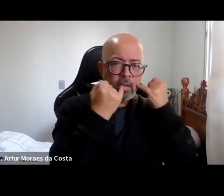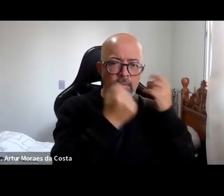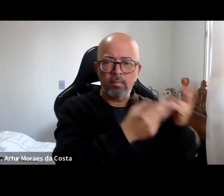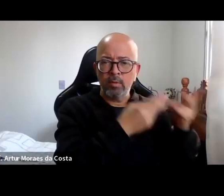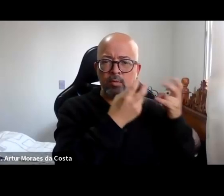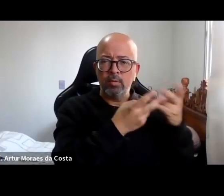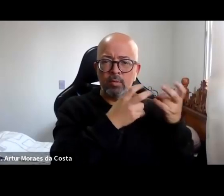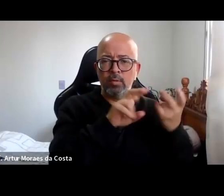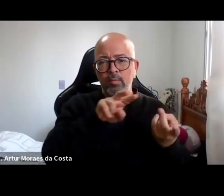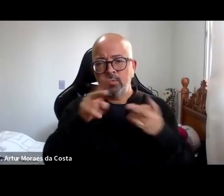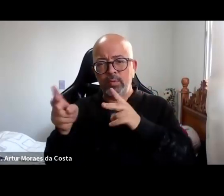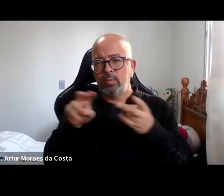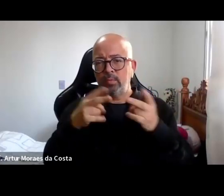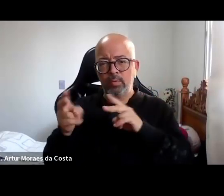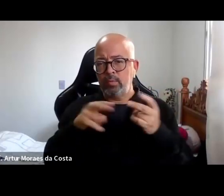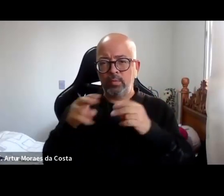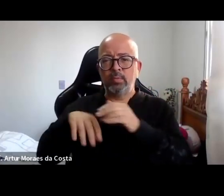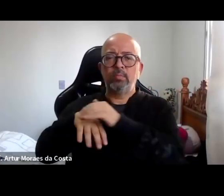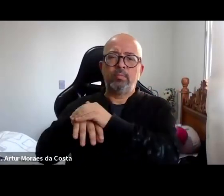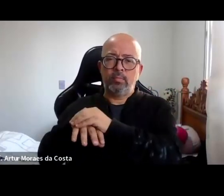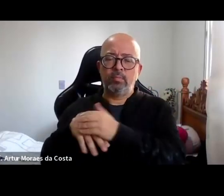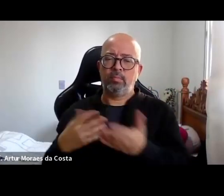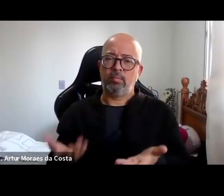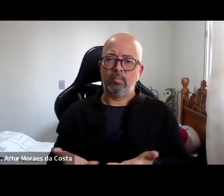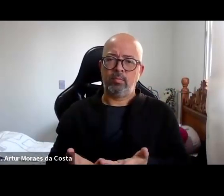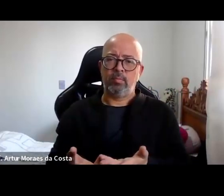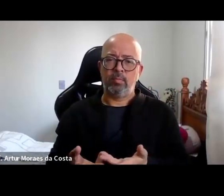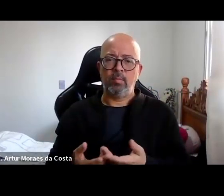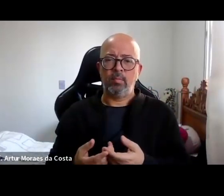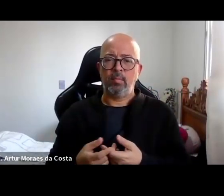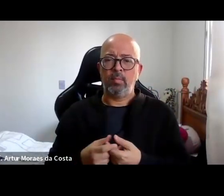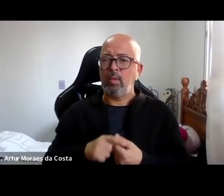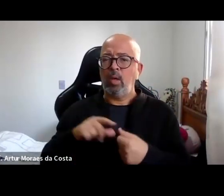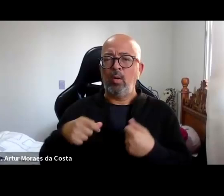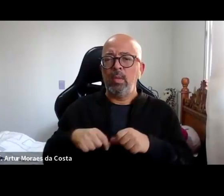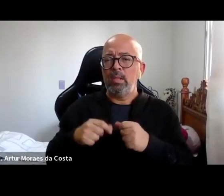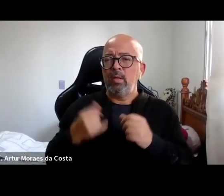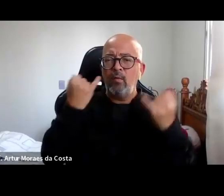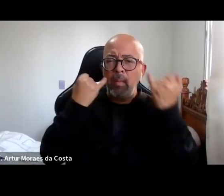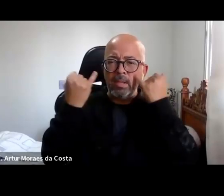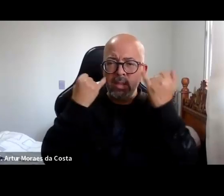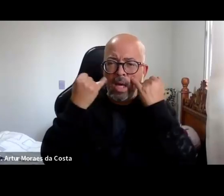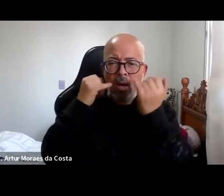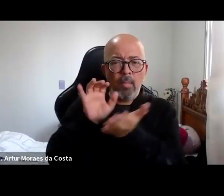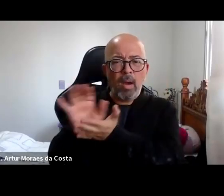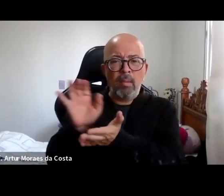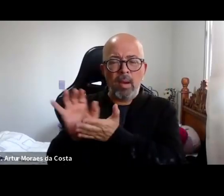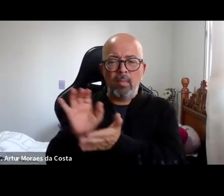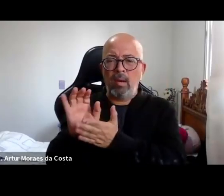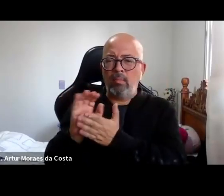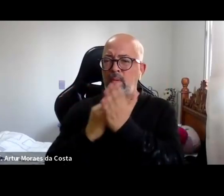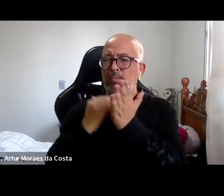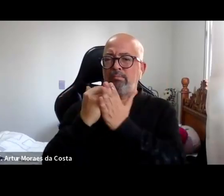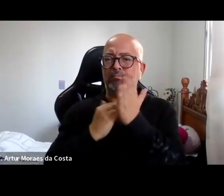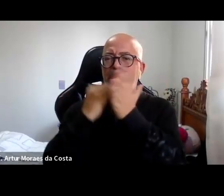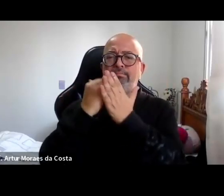ni ni la misma cantidad de información Eso depende del tipo de servicio del tiempo que eh la persona